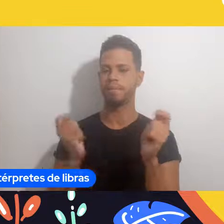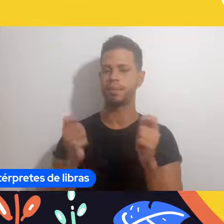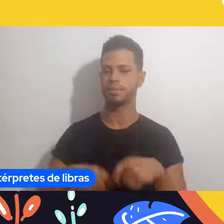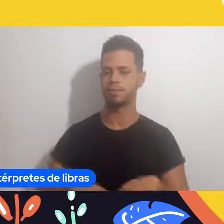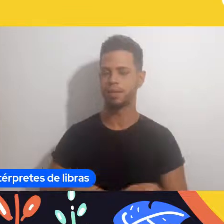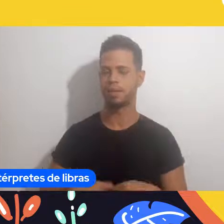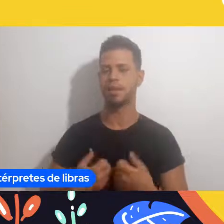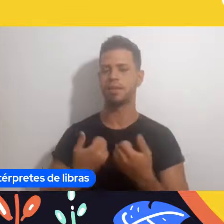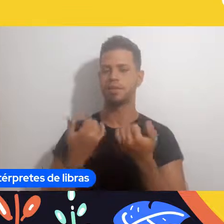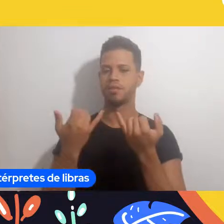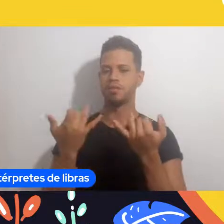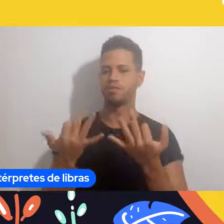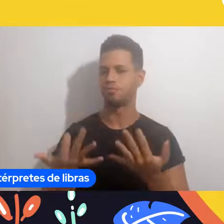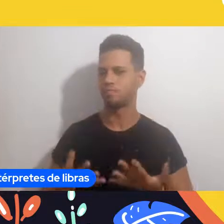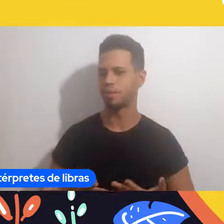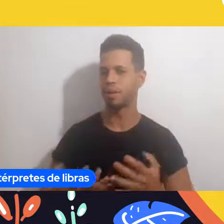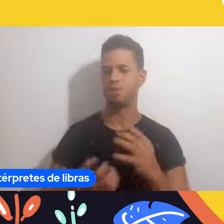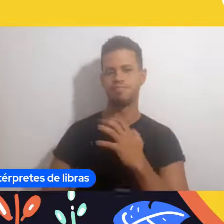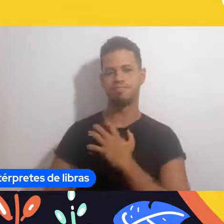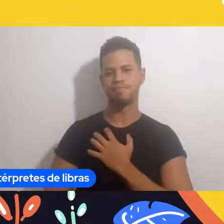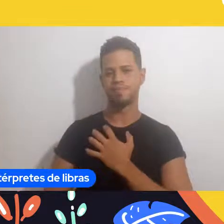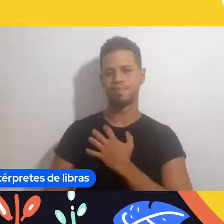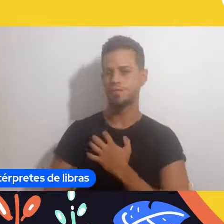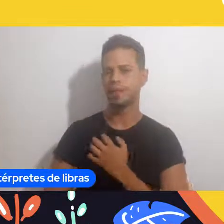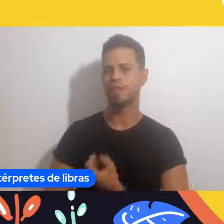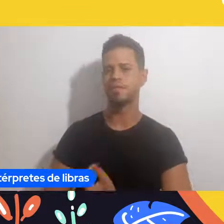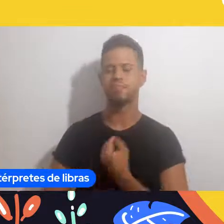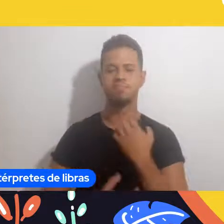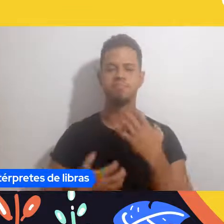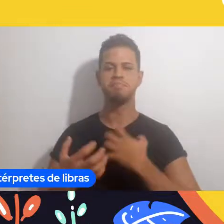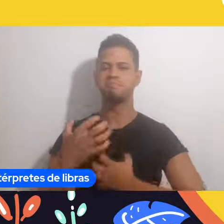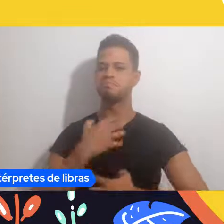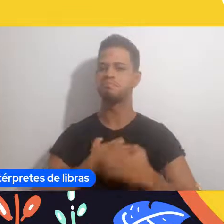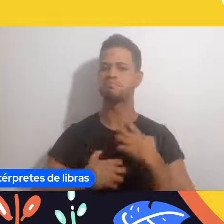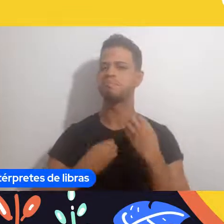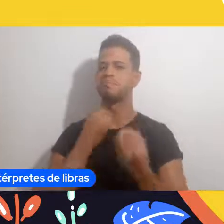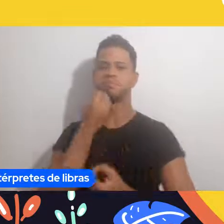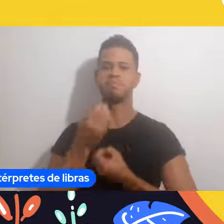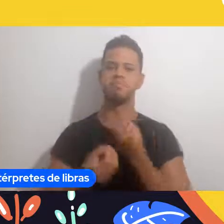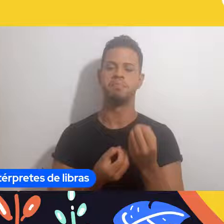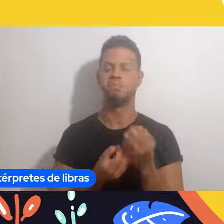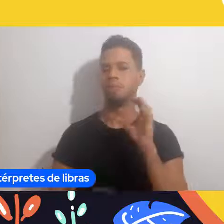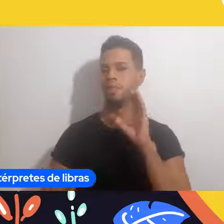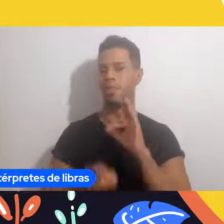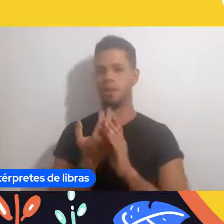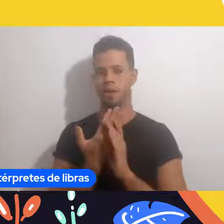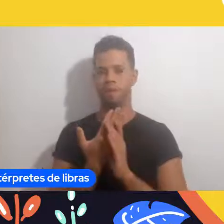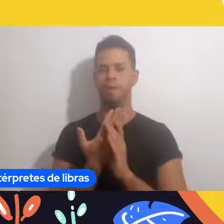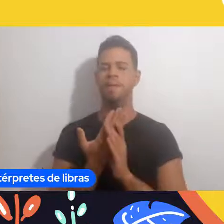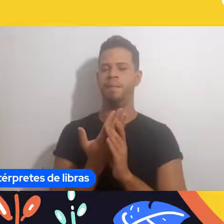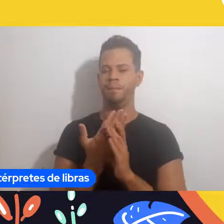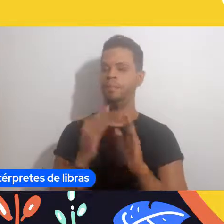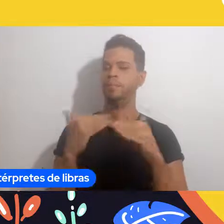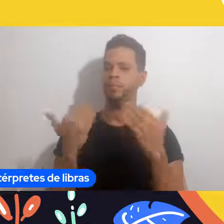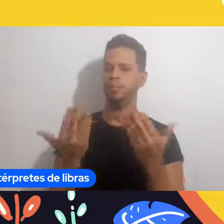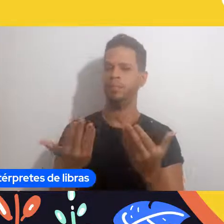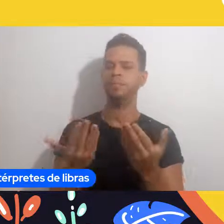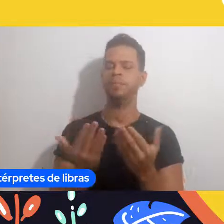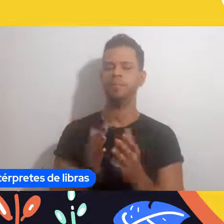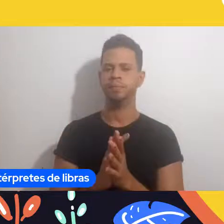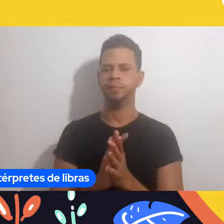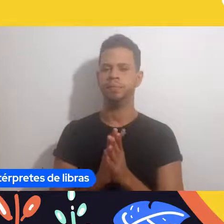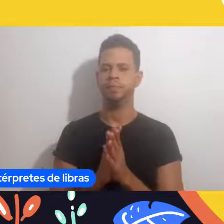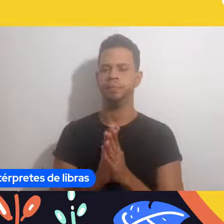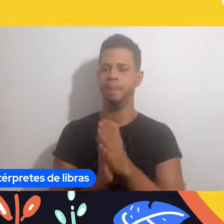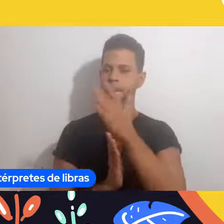expressarem sentimentos, né, sensações dessas descobertas. Então, para quem quiser,